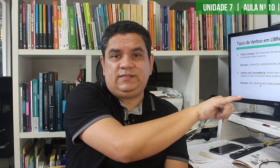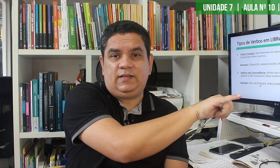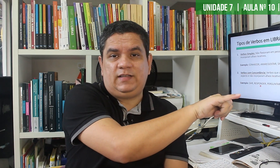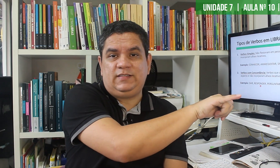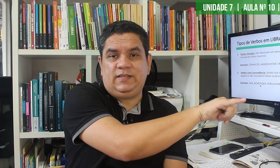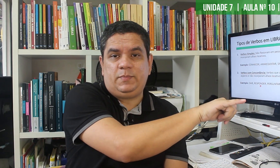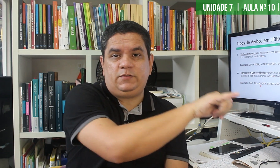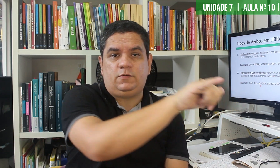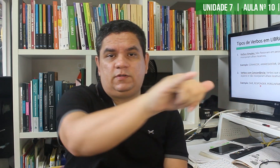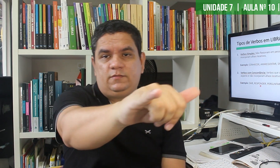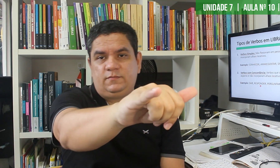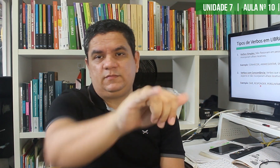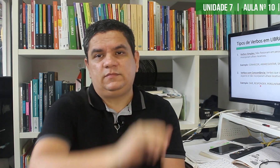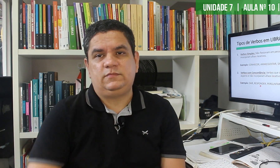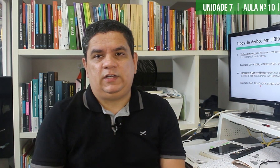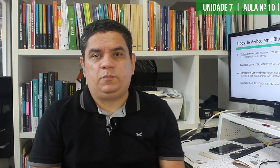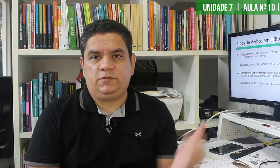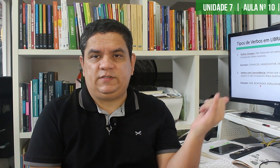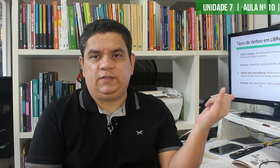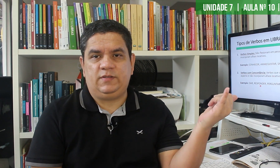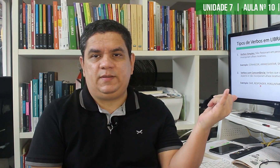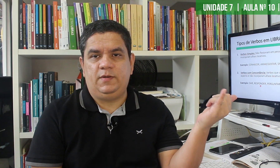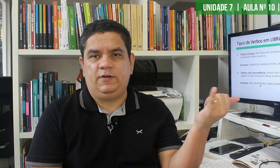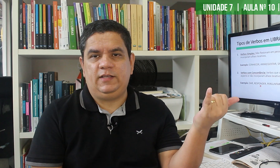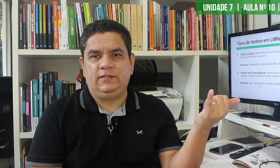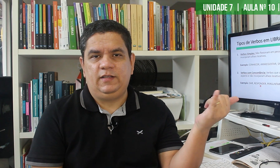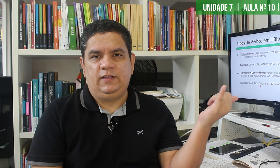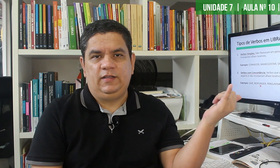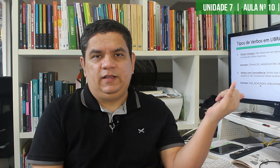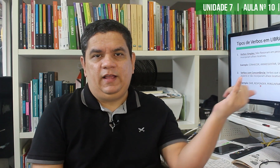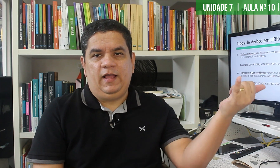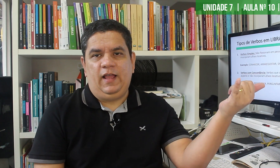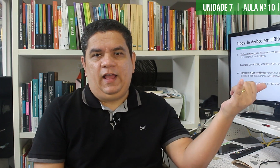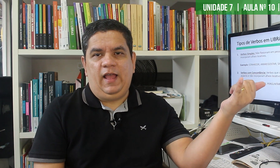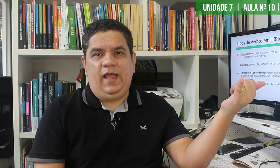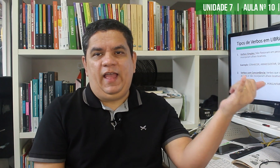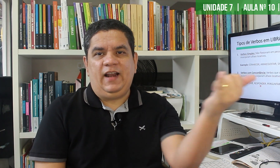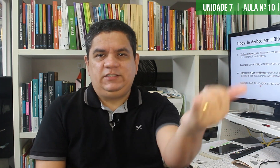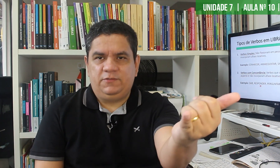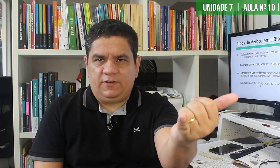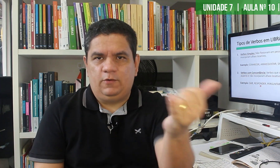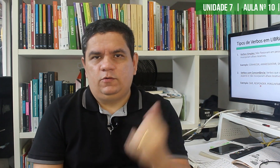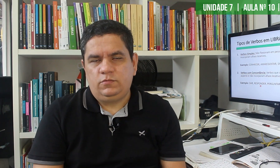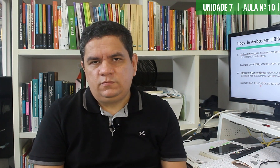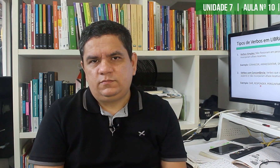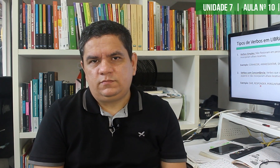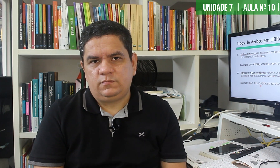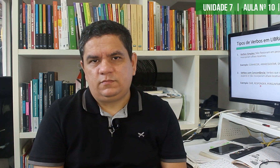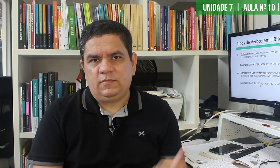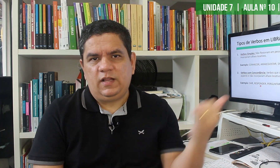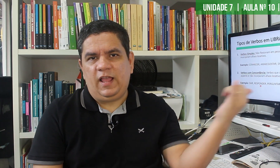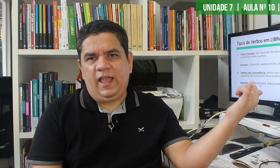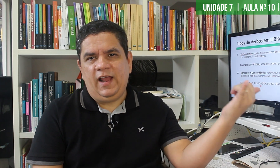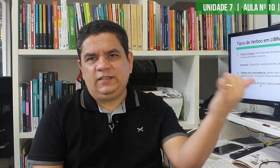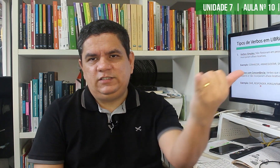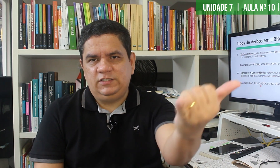na terceira pessoa. Tá? Posso fazer com essa mão, né? Ela te falou? Ela te